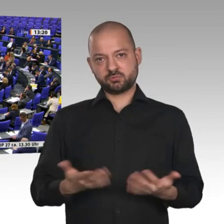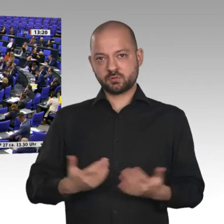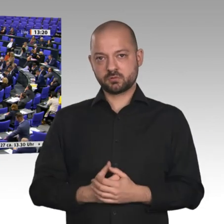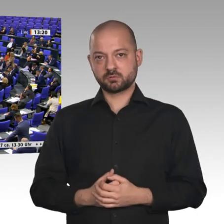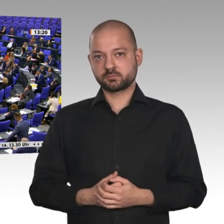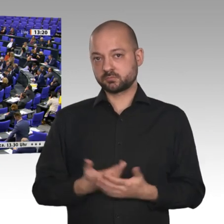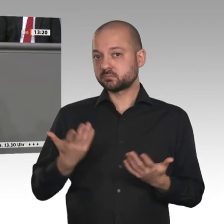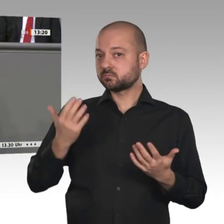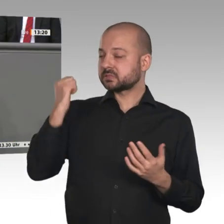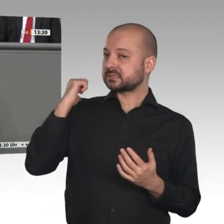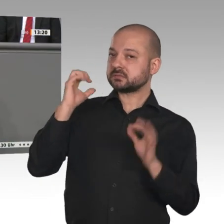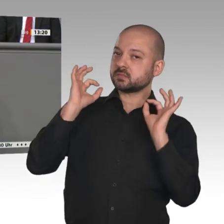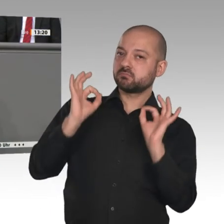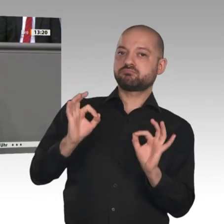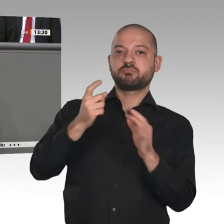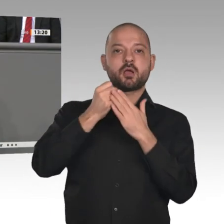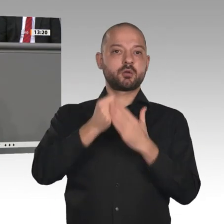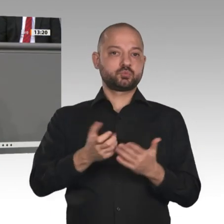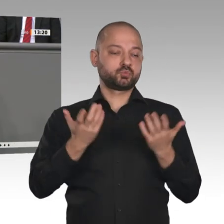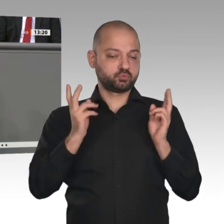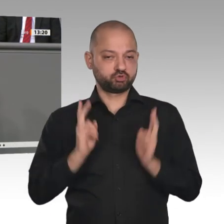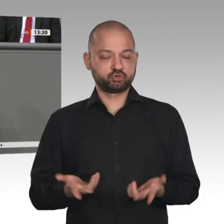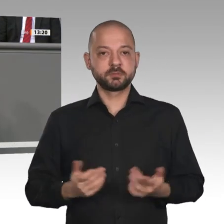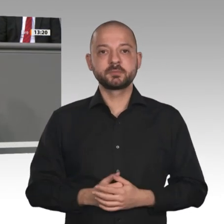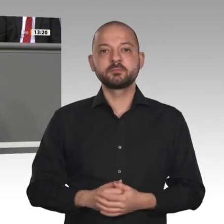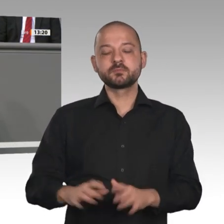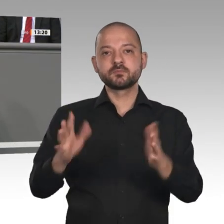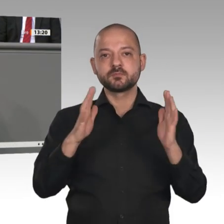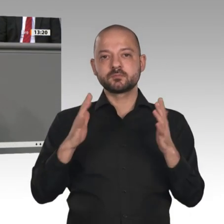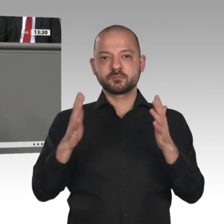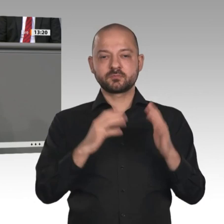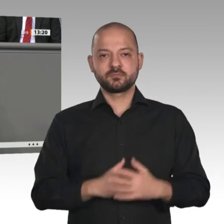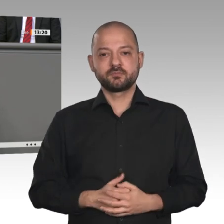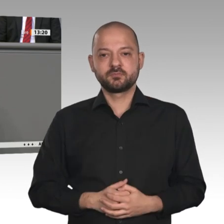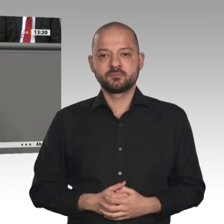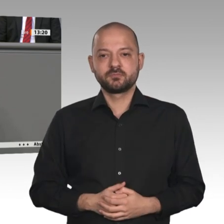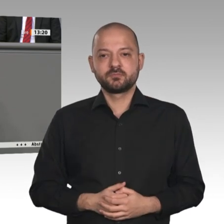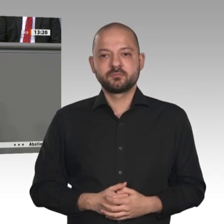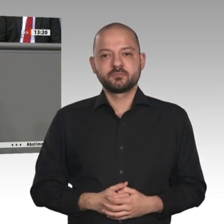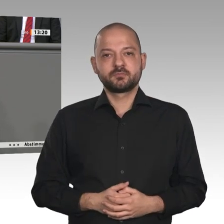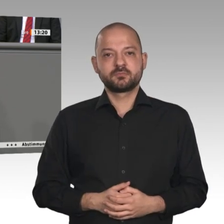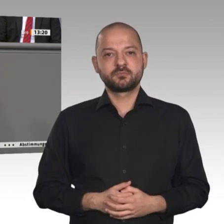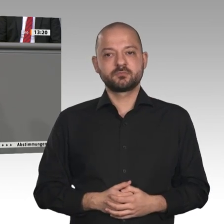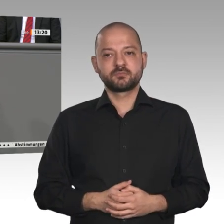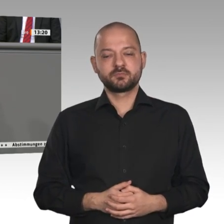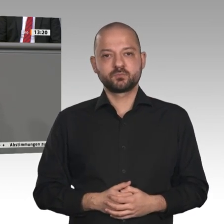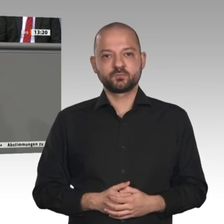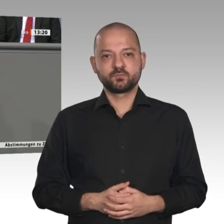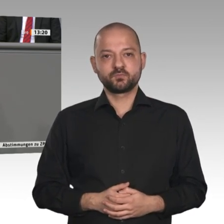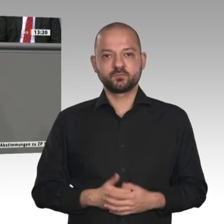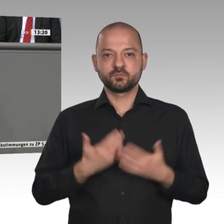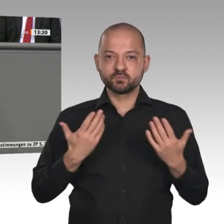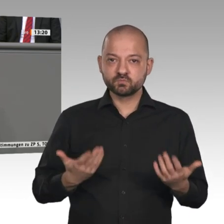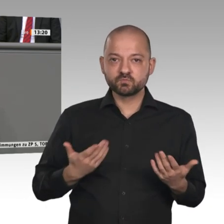dem Bekenntnis zu unserem Land auch verbinden. Also, meine sehr verehrten Damen und Herren, unser Thema ist auch Wiedervorlage. Nutzen wir die Zeit